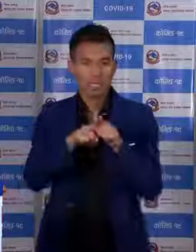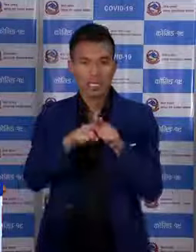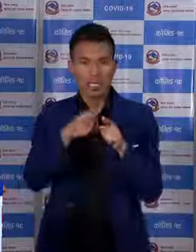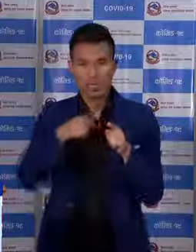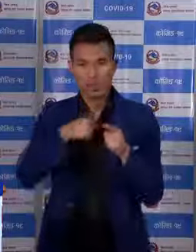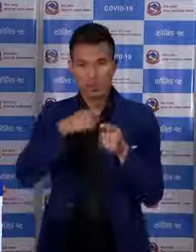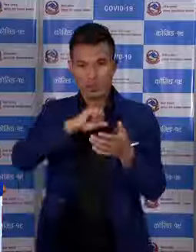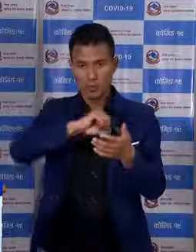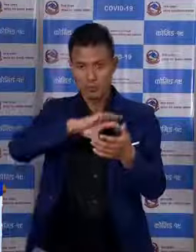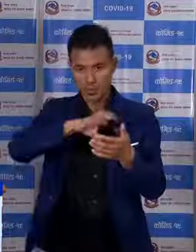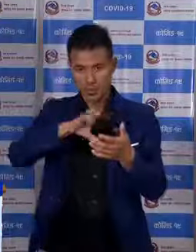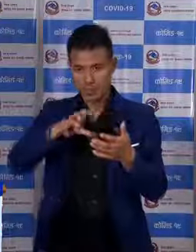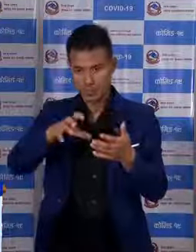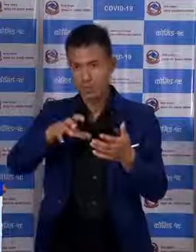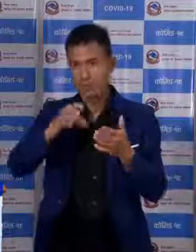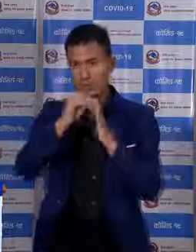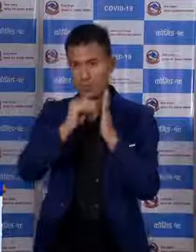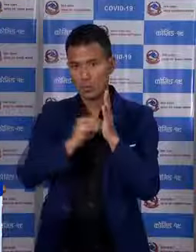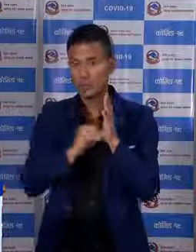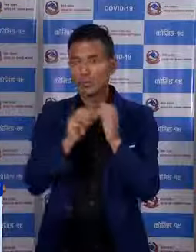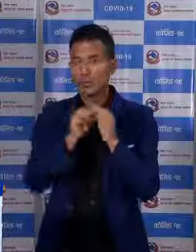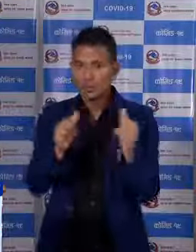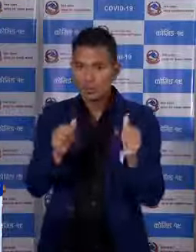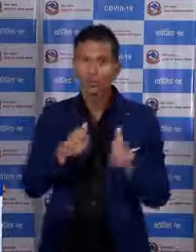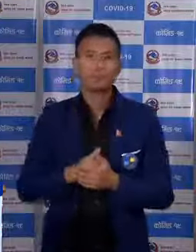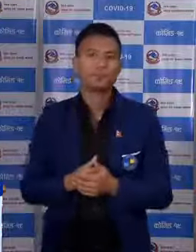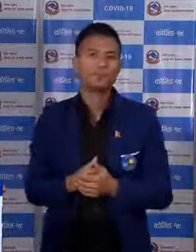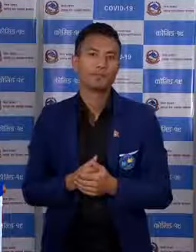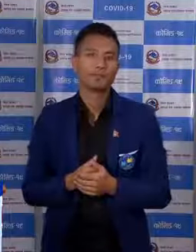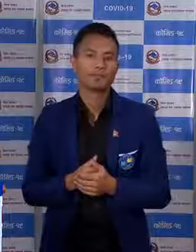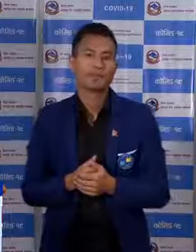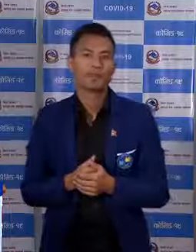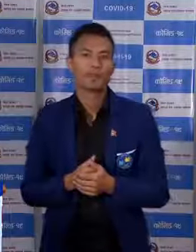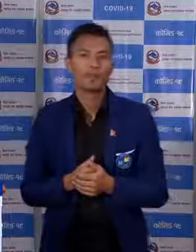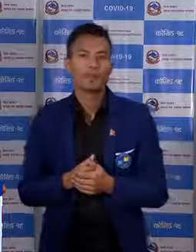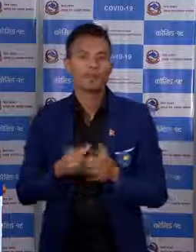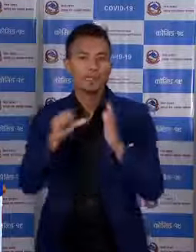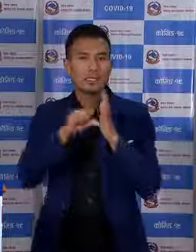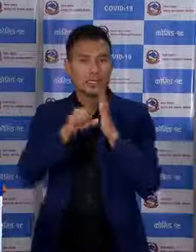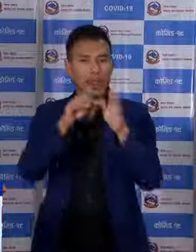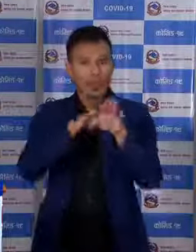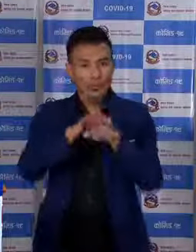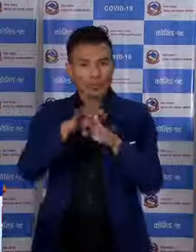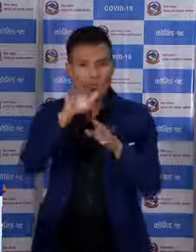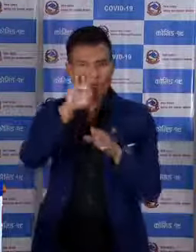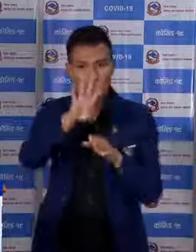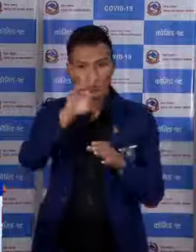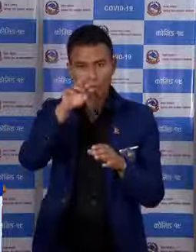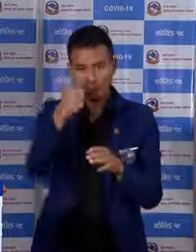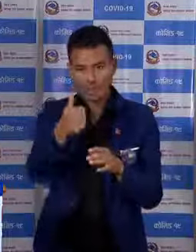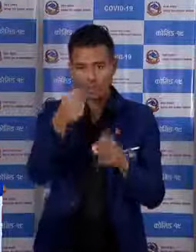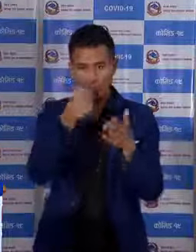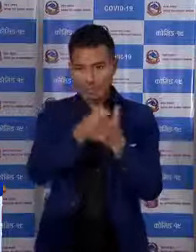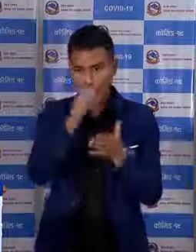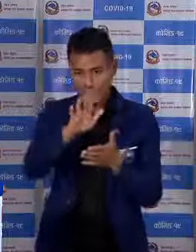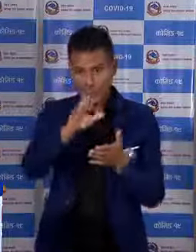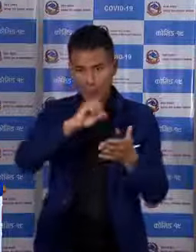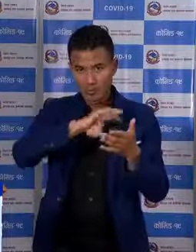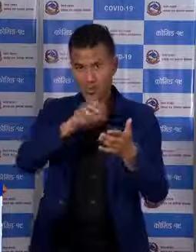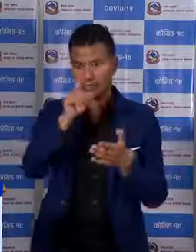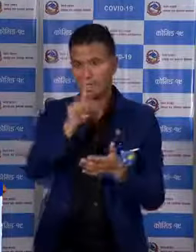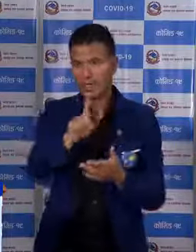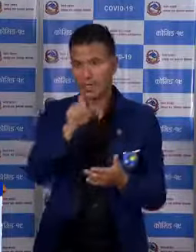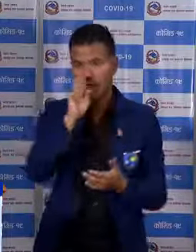आम प्रदेशिक भीवरन मा जिल्लारू 46 भूग भीवेगा थन प्रदेश नमर